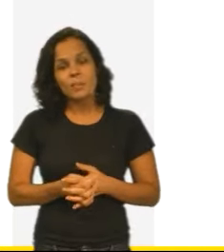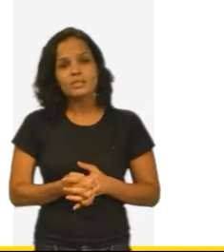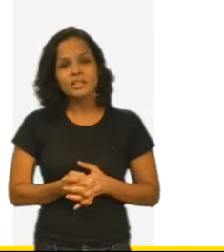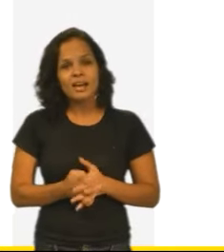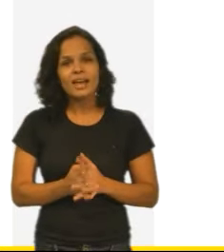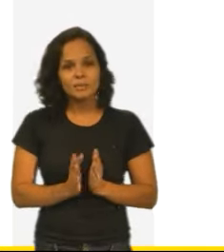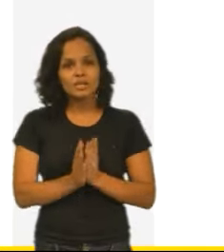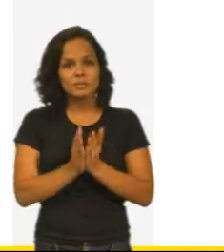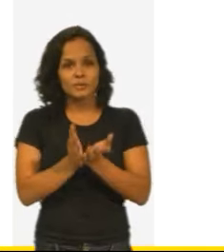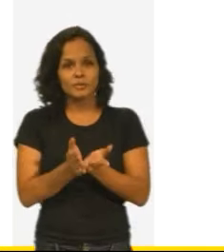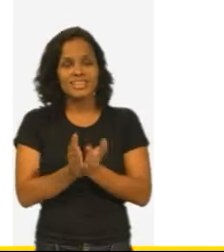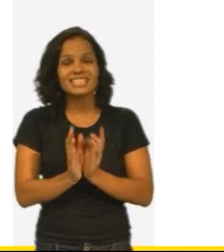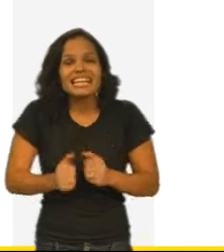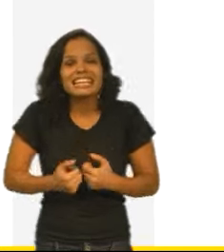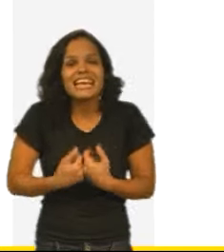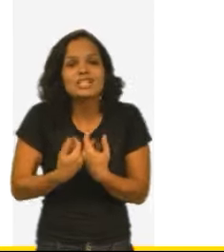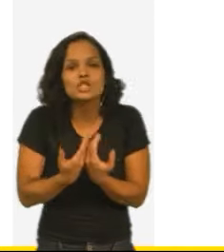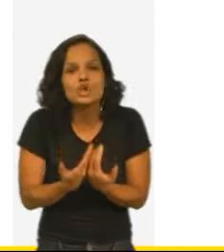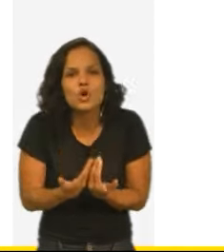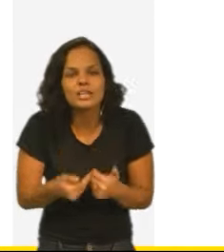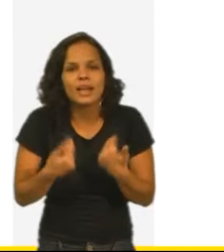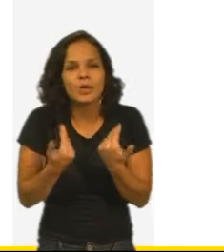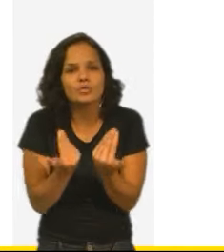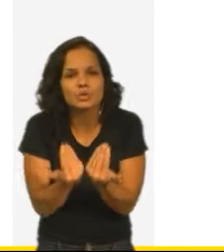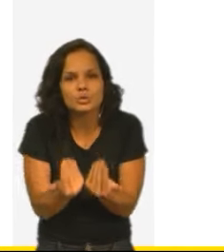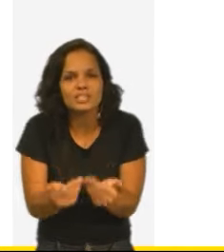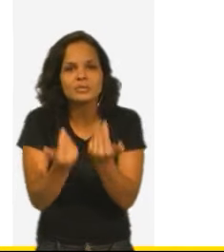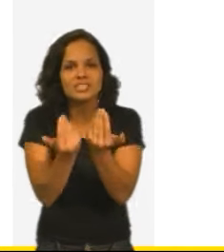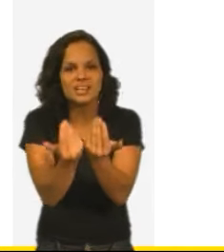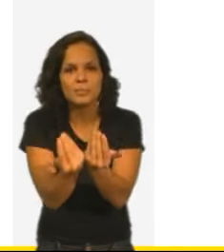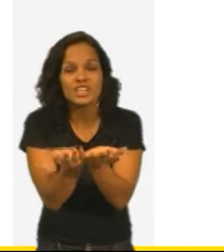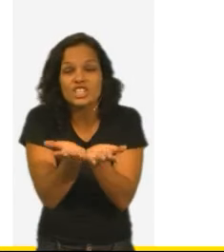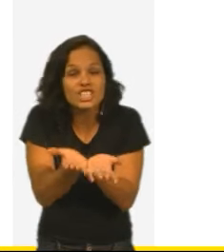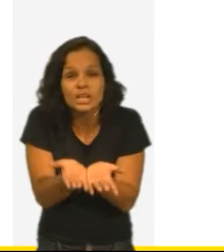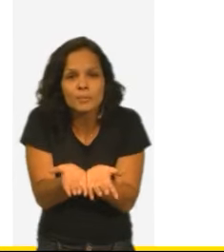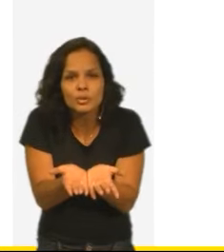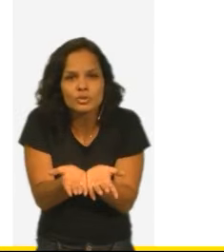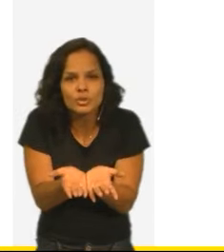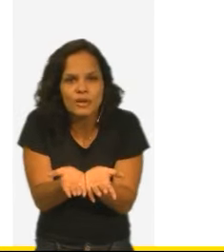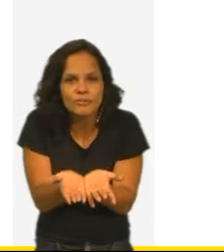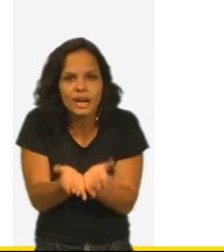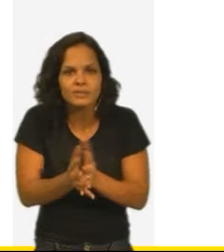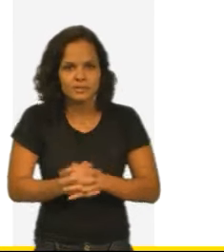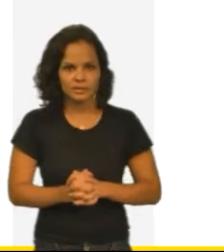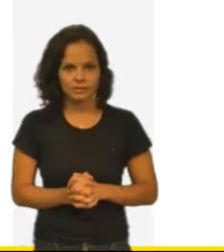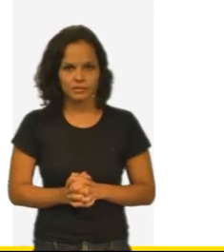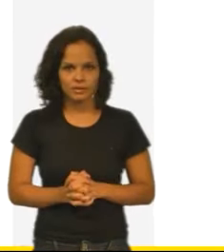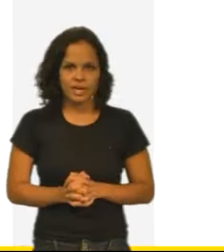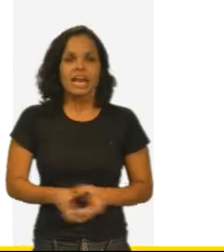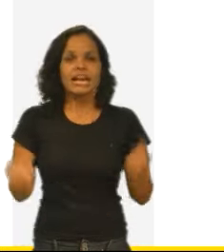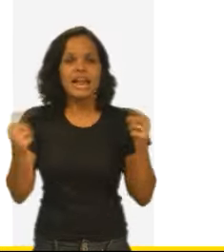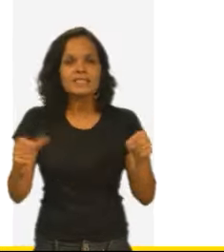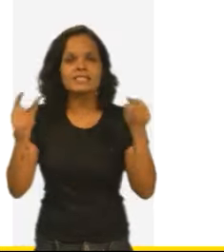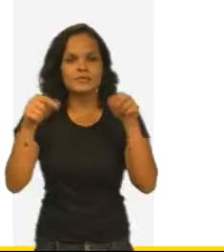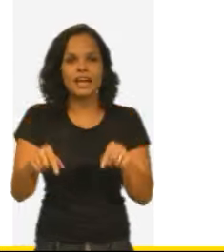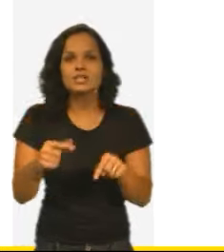mostra claramente para vocês que a escolha da construção semântica é de quem produziu a frase. Nessa frase, o